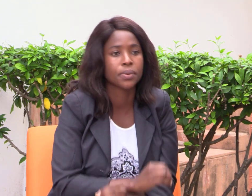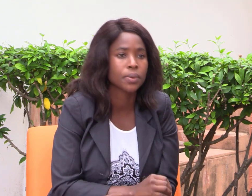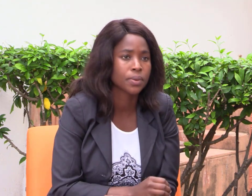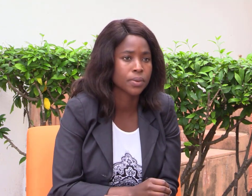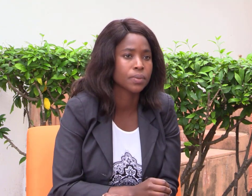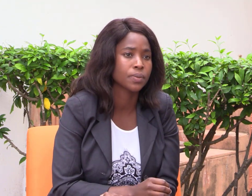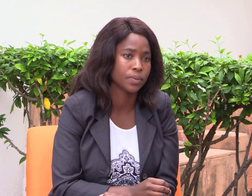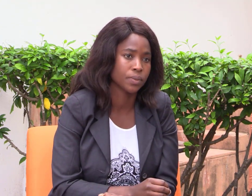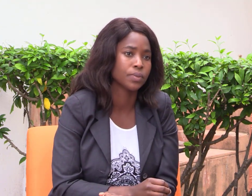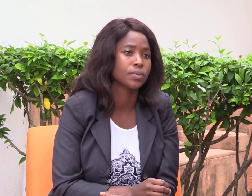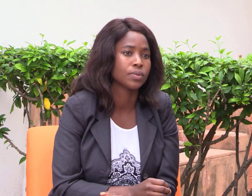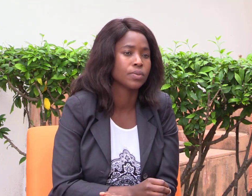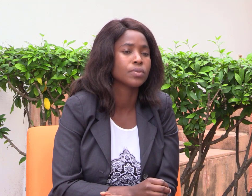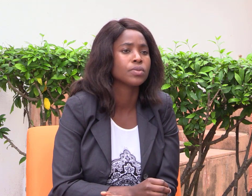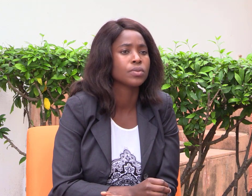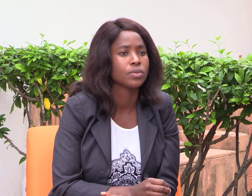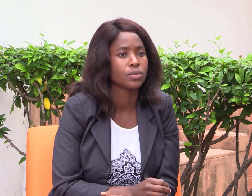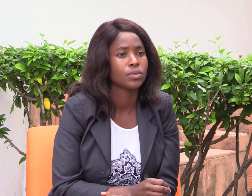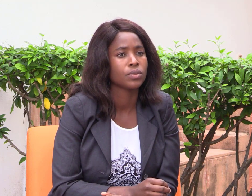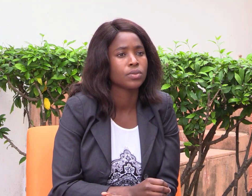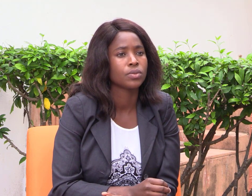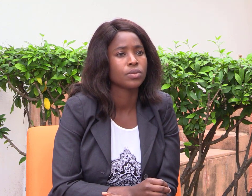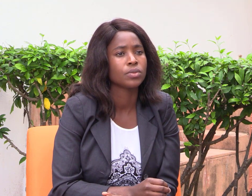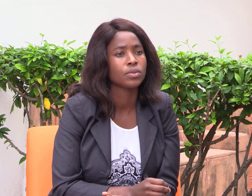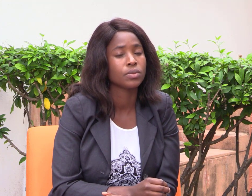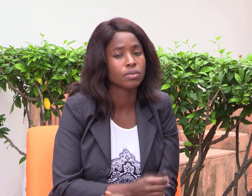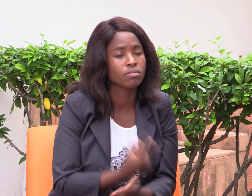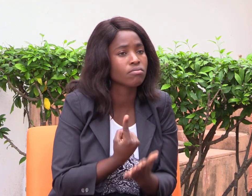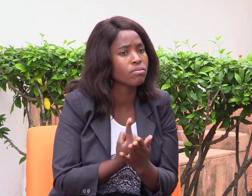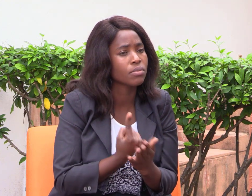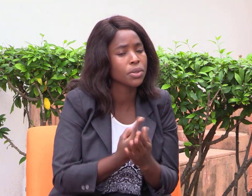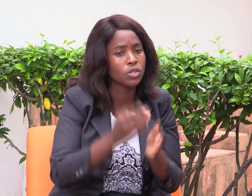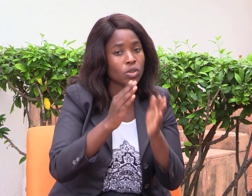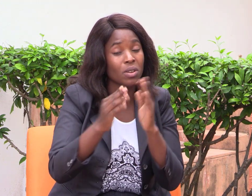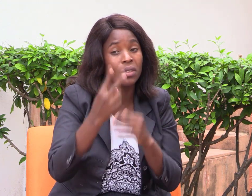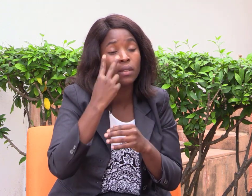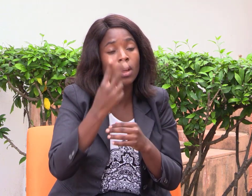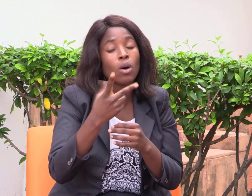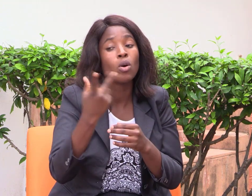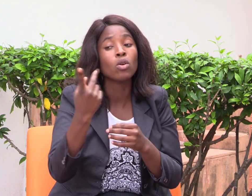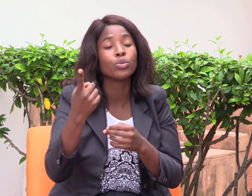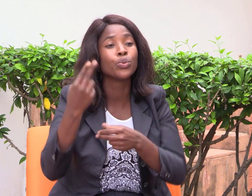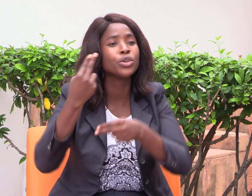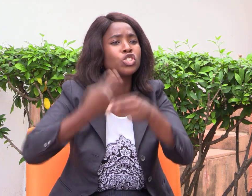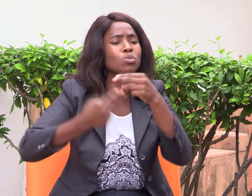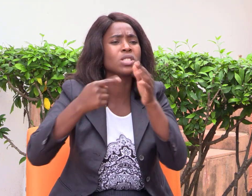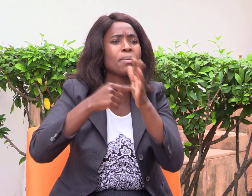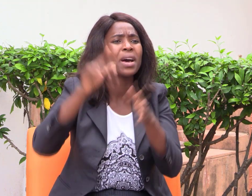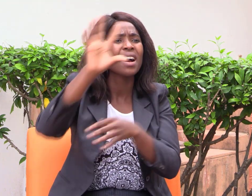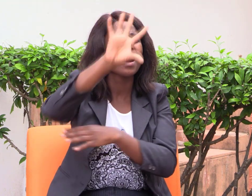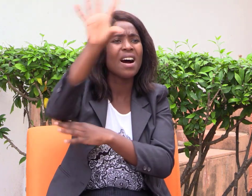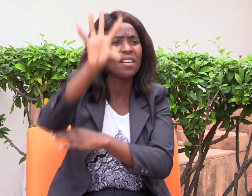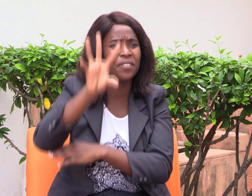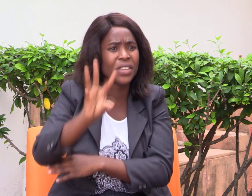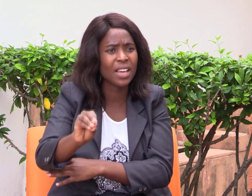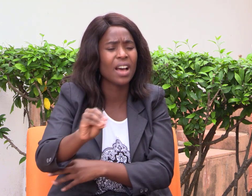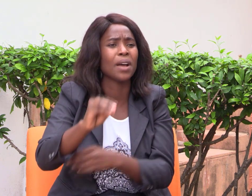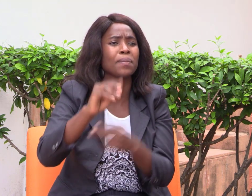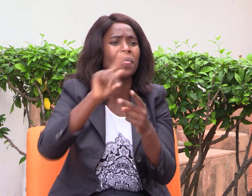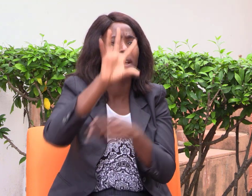sua 12ª classe, já estão nas suas casas, mas que não sabe dali o que ela deve fazer em diante. Então, para